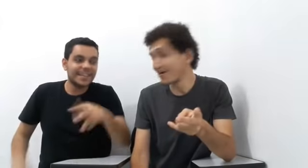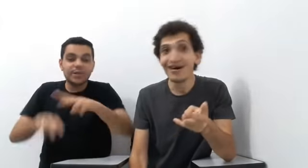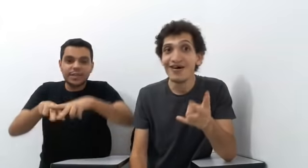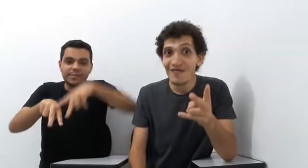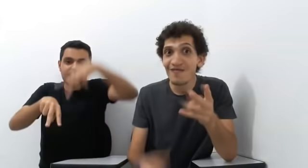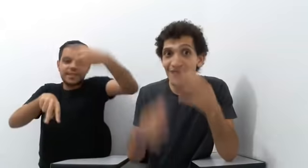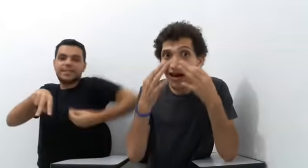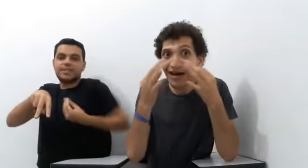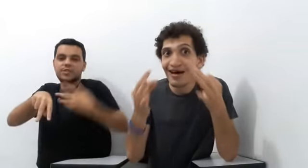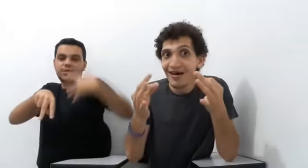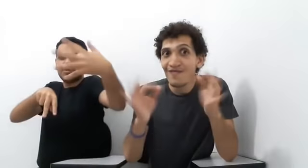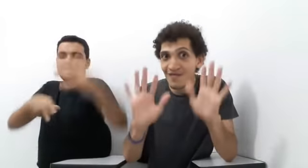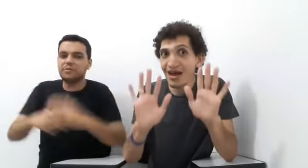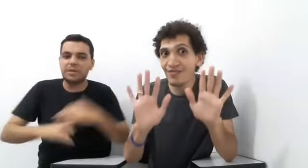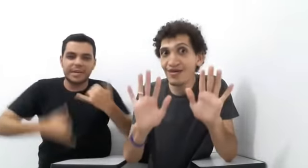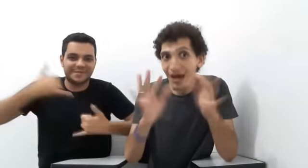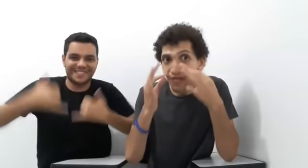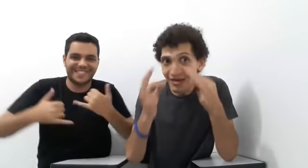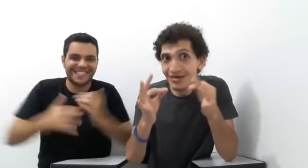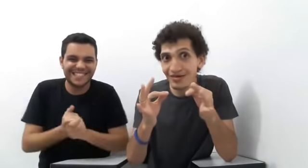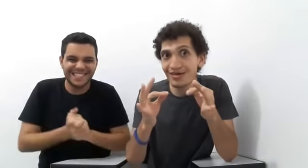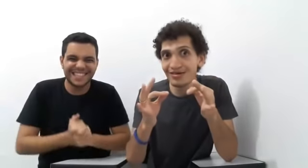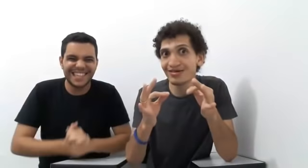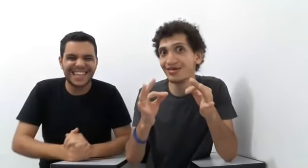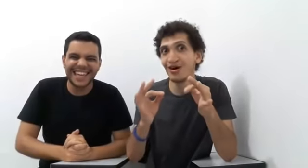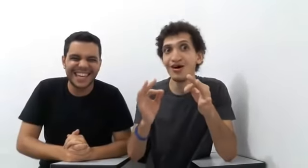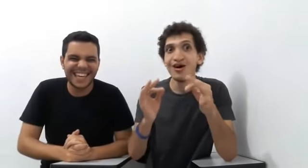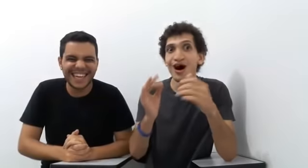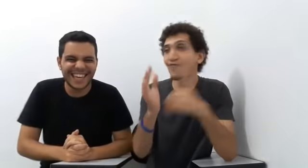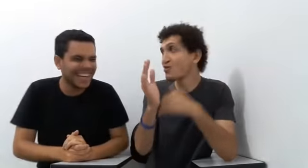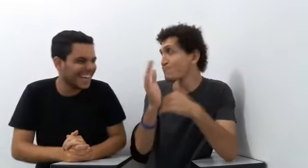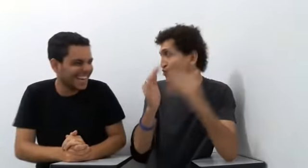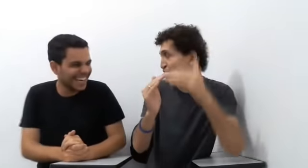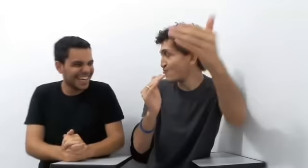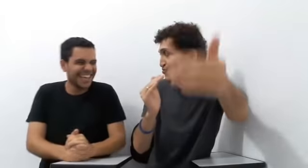outra vida assim, a gente continua divulgando. Atenção aí, né? Olha o spoiler.